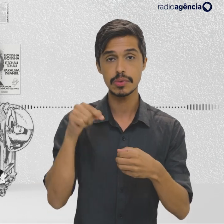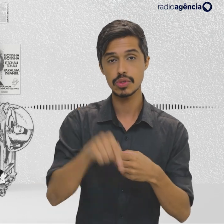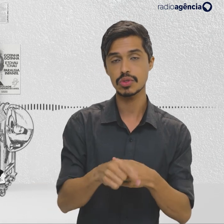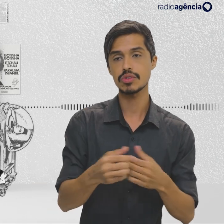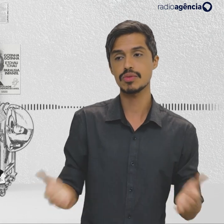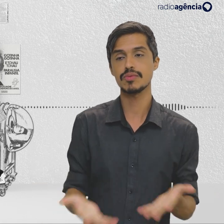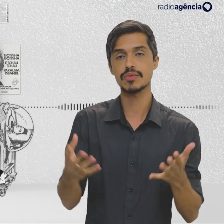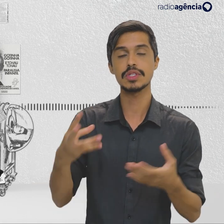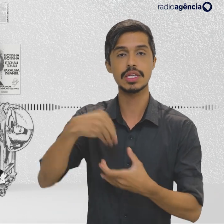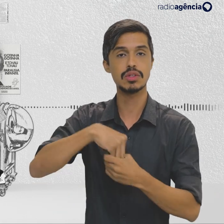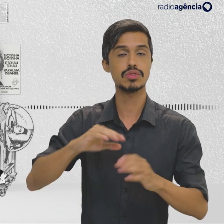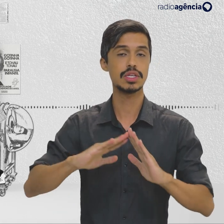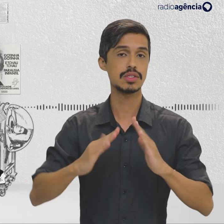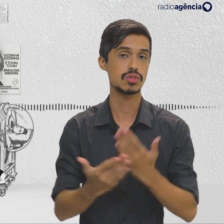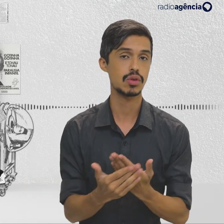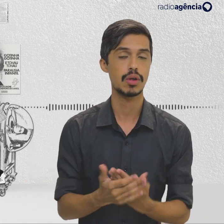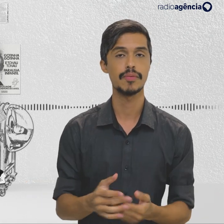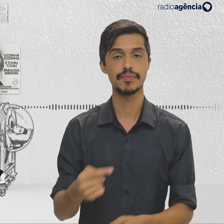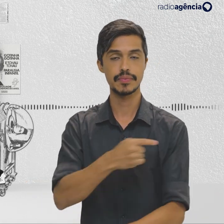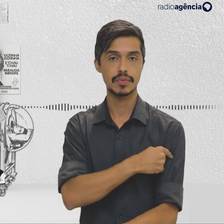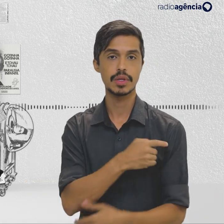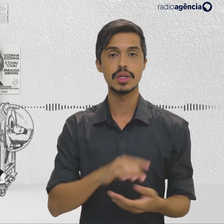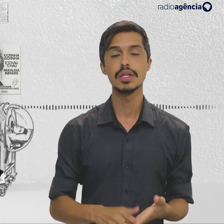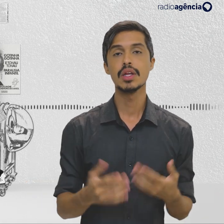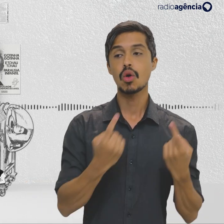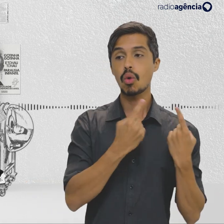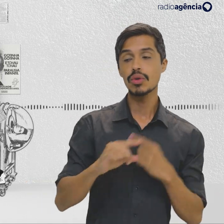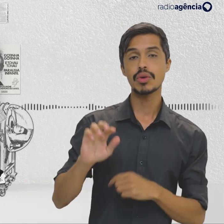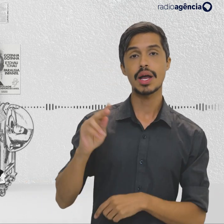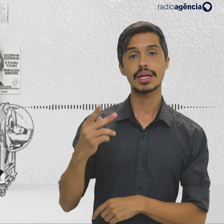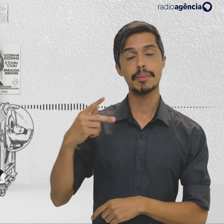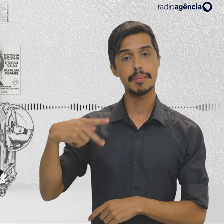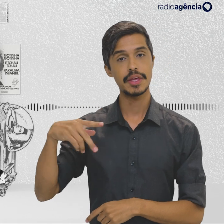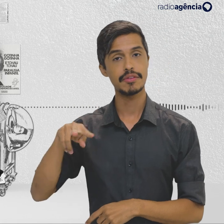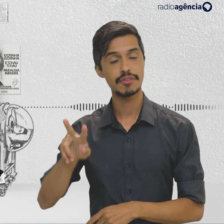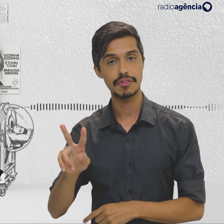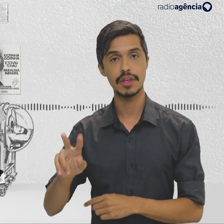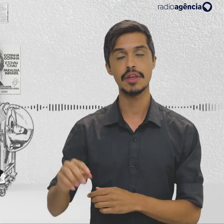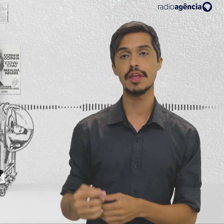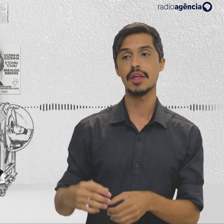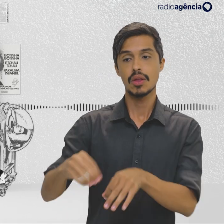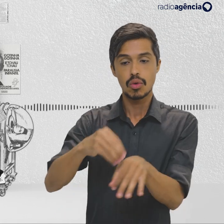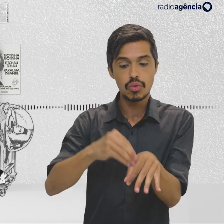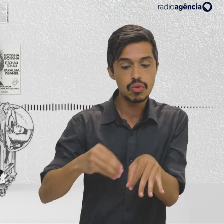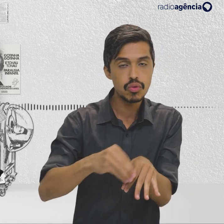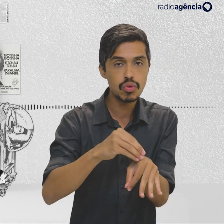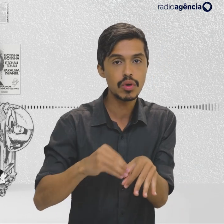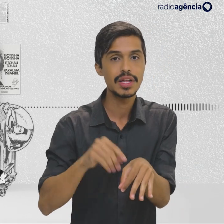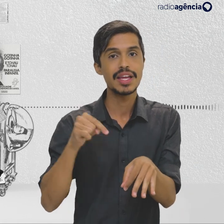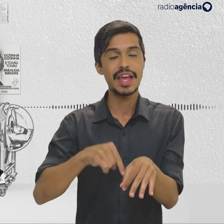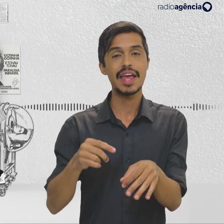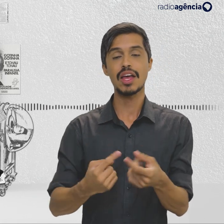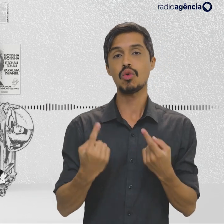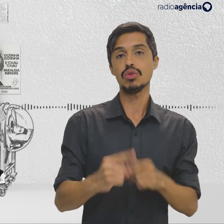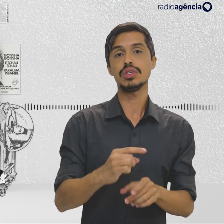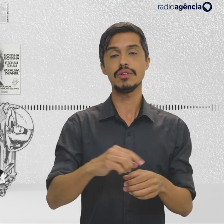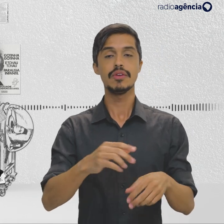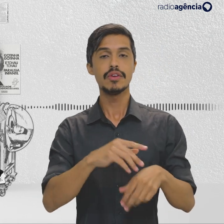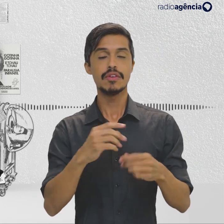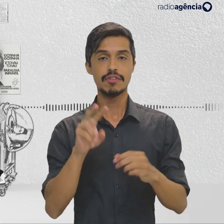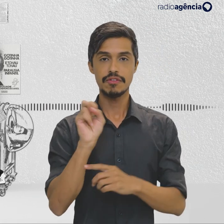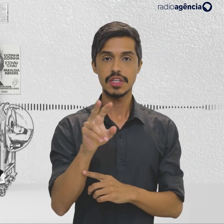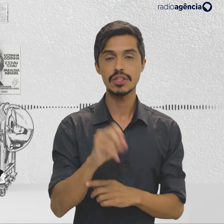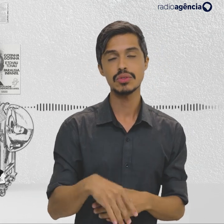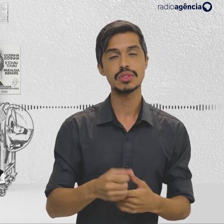escolar na capital Fluminense o foco é a vacinação contra o HPV que protege contra os vírus que são os maiores